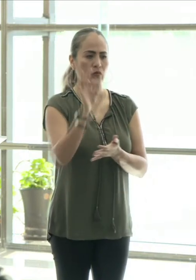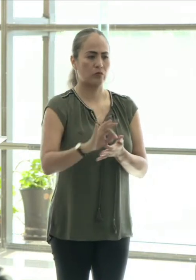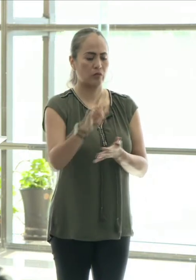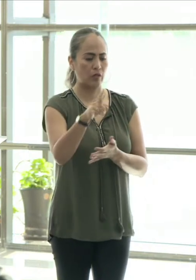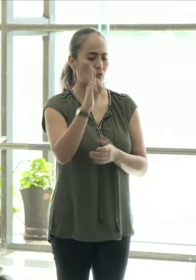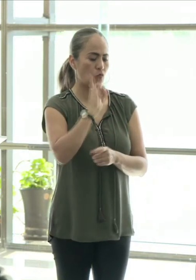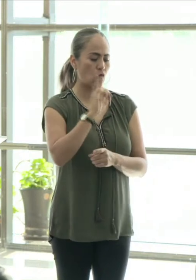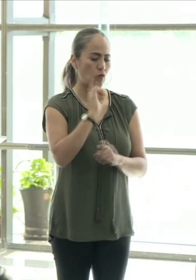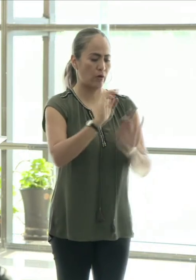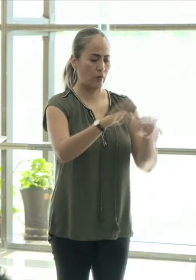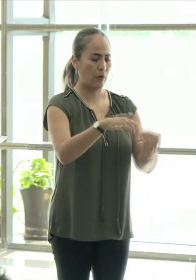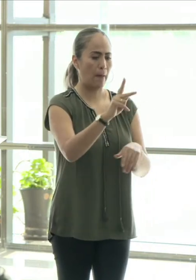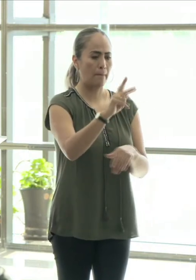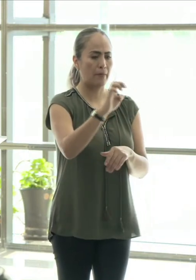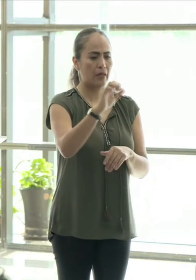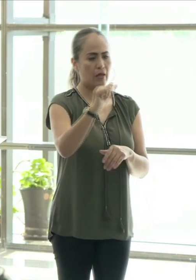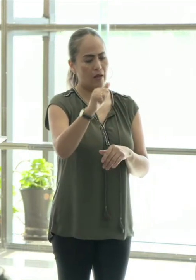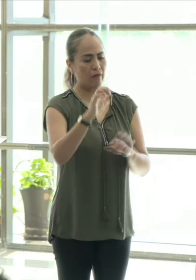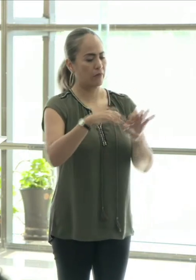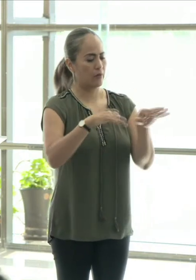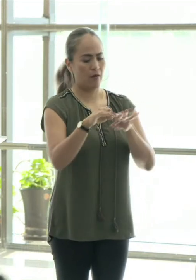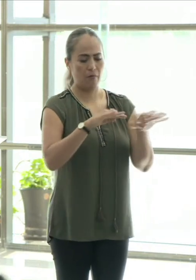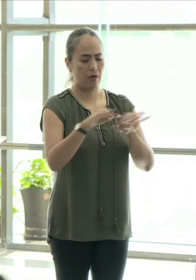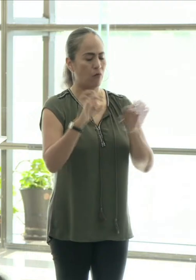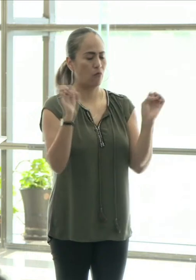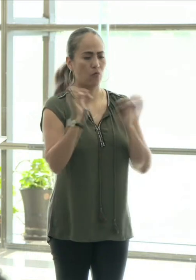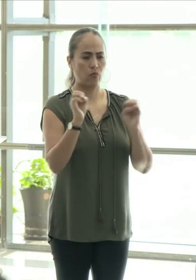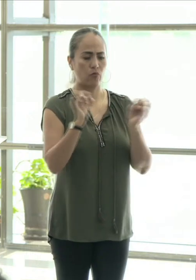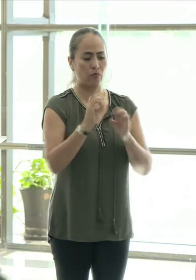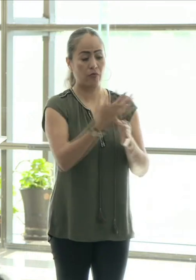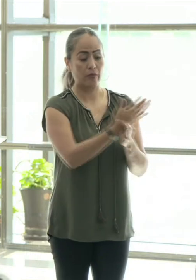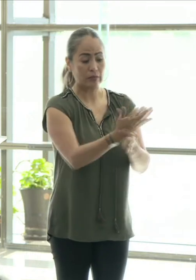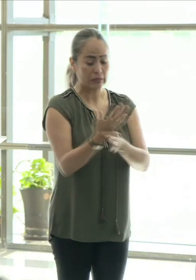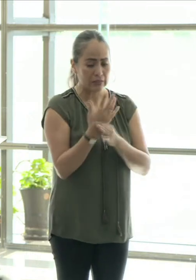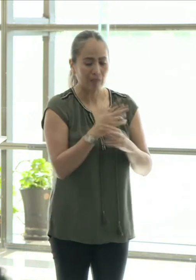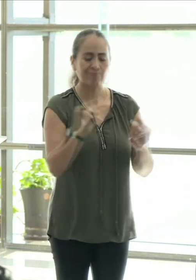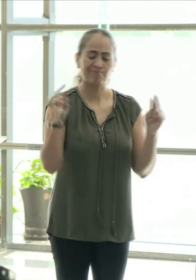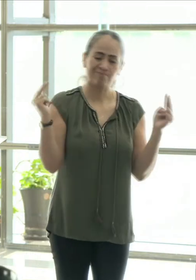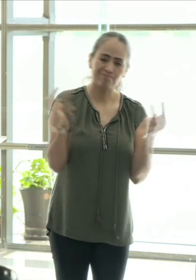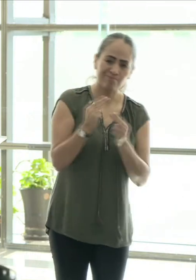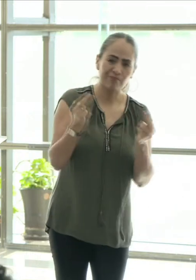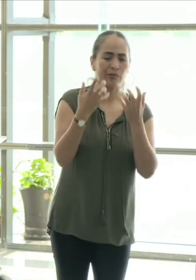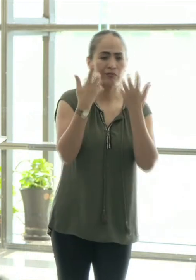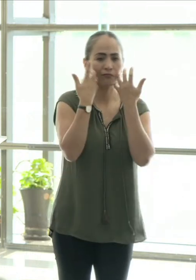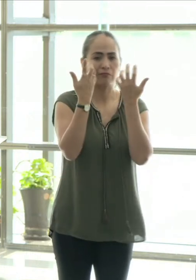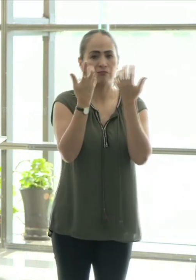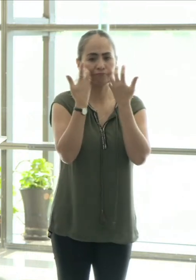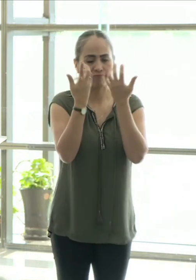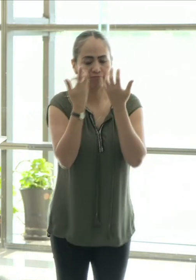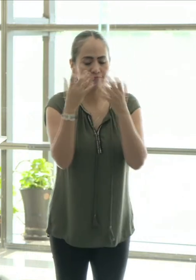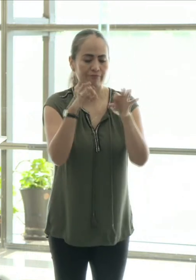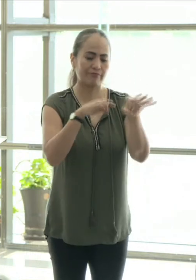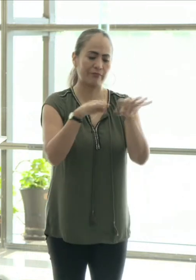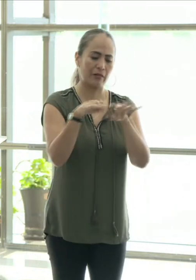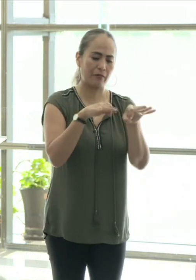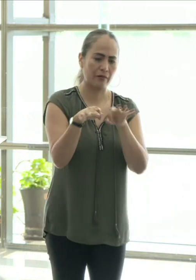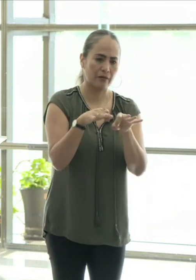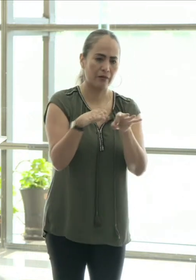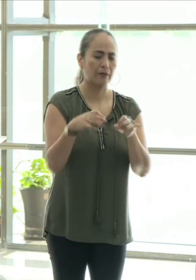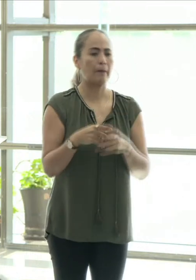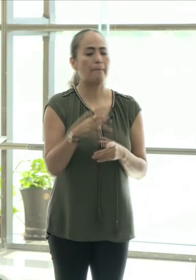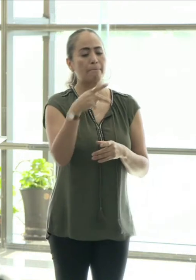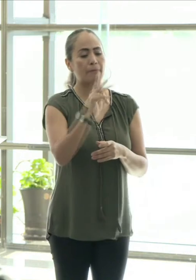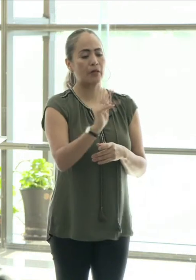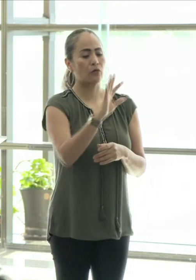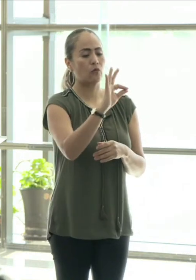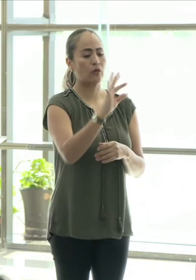a la pea que no trabajan indicaron que tienen necesidad o deseos de trabajar sin embargo el